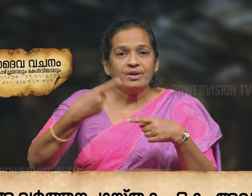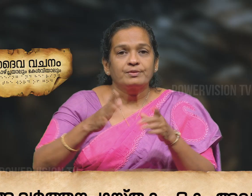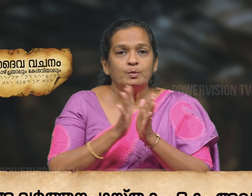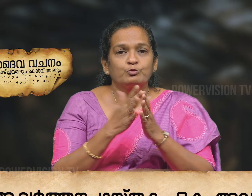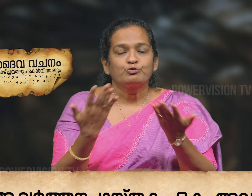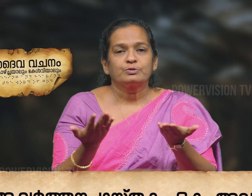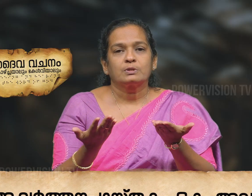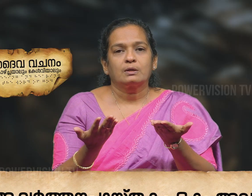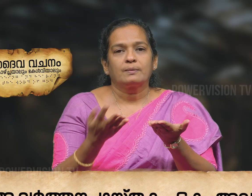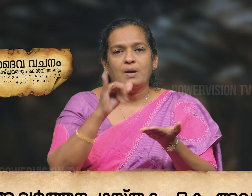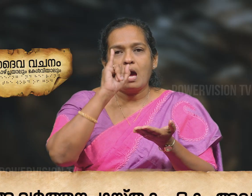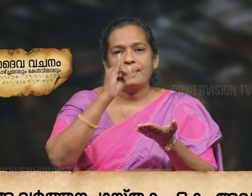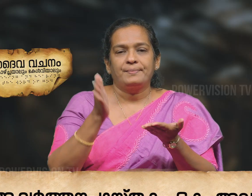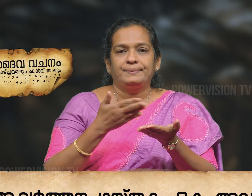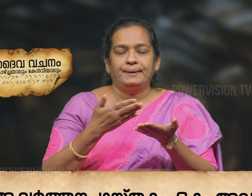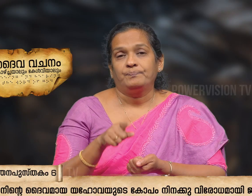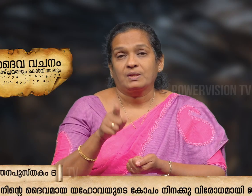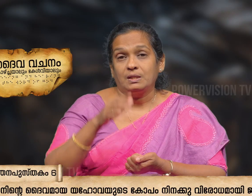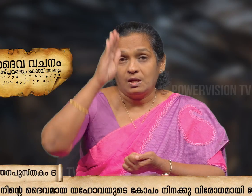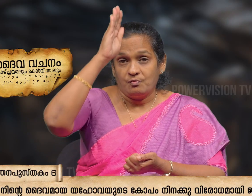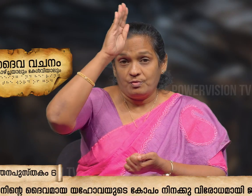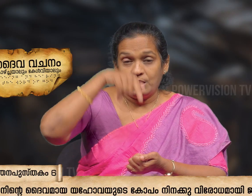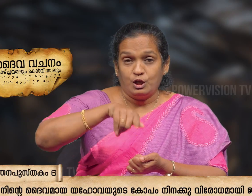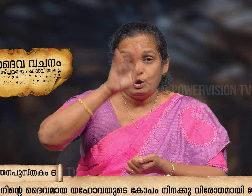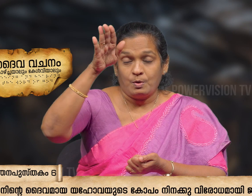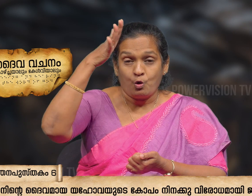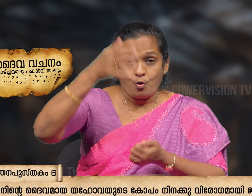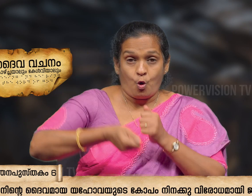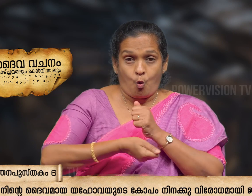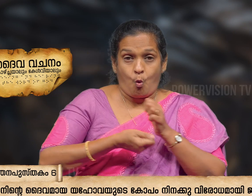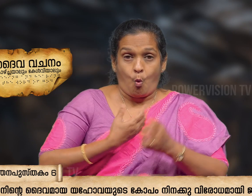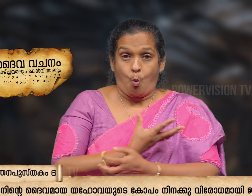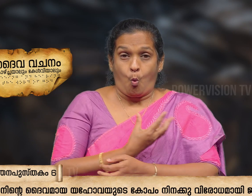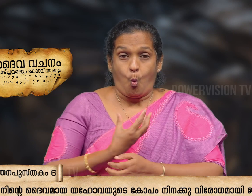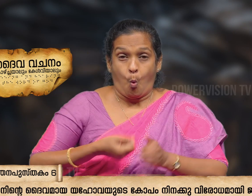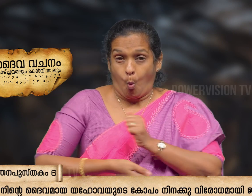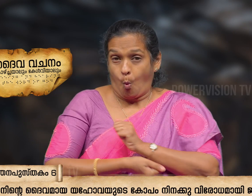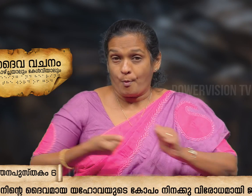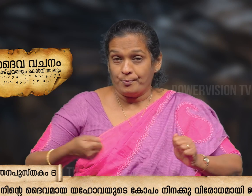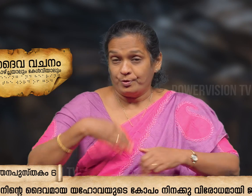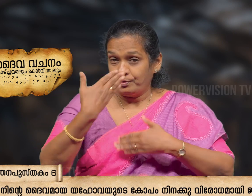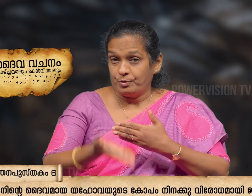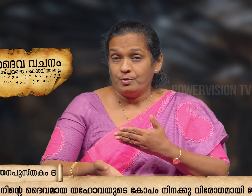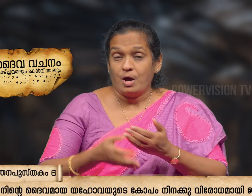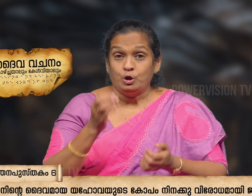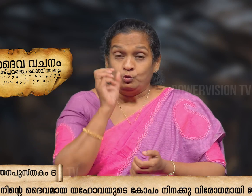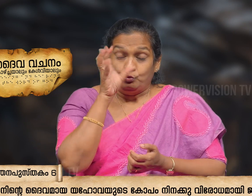ആവർത്തന പുസ്തകം 6-ാം അധ്യായം. നിന്റെ ദൈവമായ യഹോവയുടെ കോപം നിനക്ക് വിരോധമായി ജ്വലിച്ച് നിന്നെ ഭൂമിയിൽ